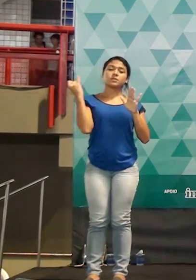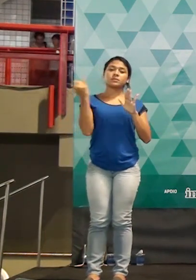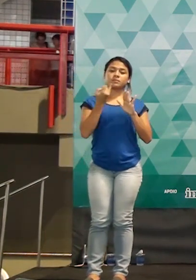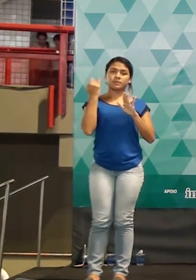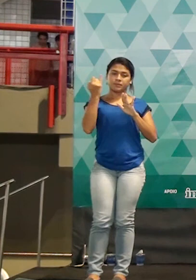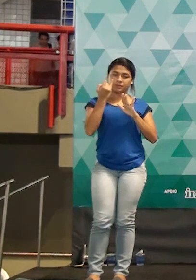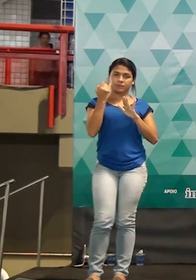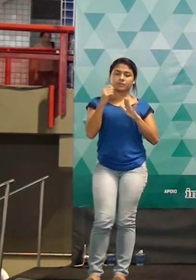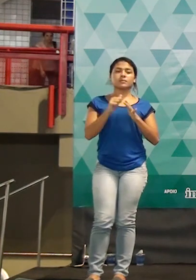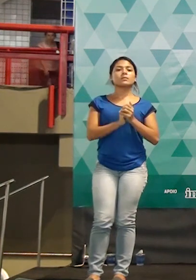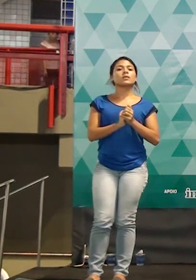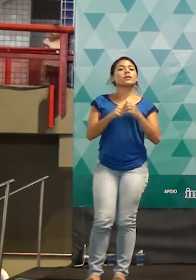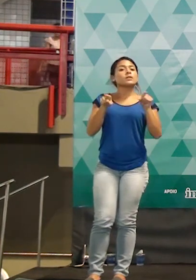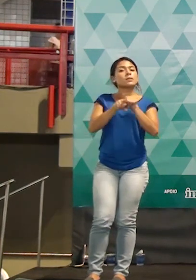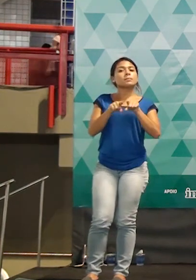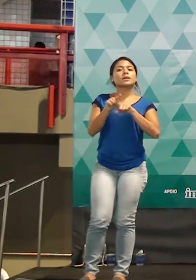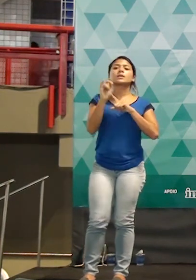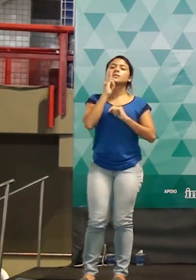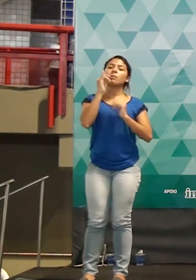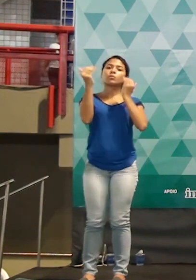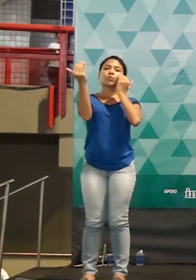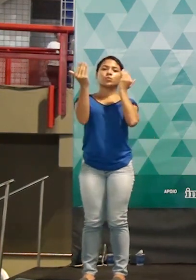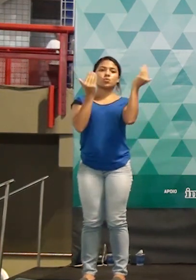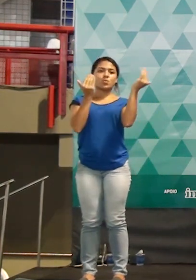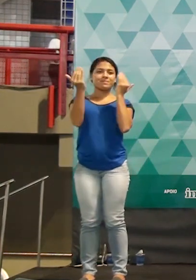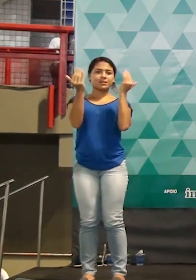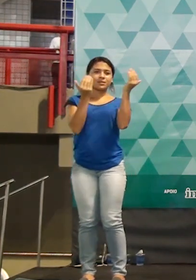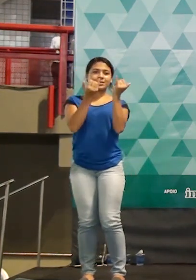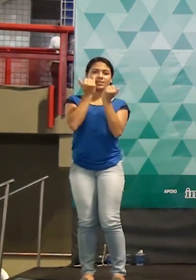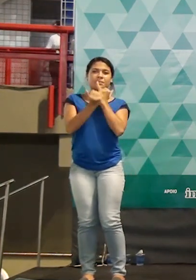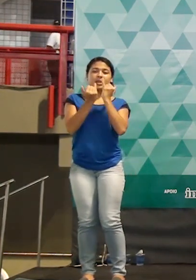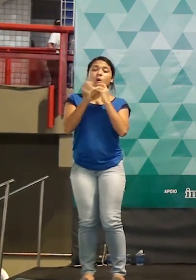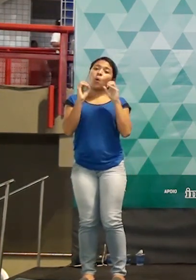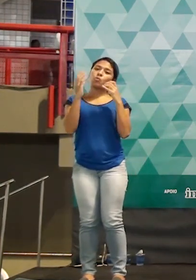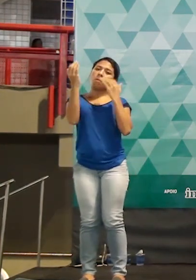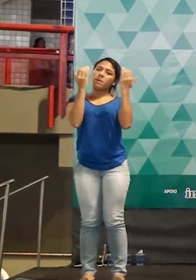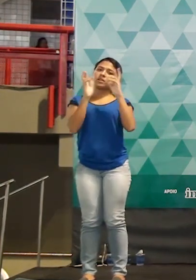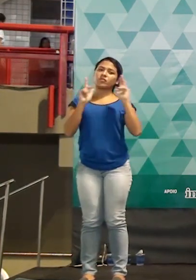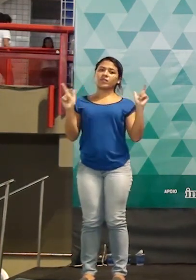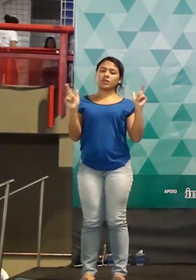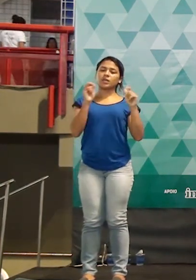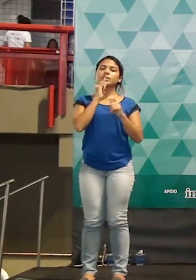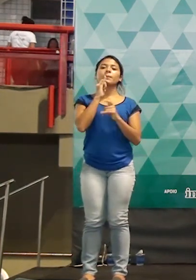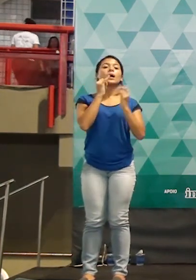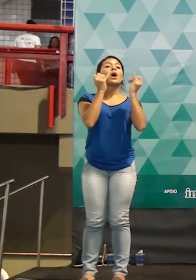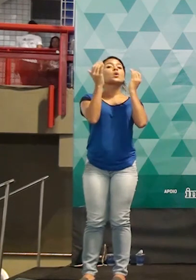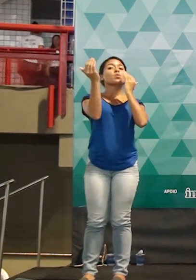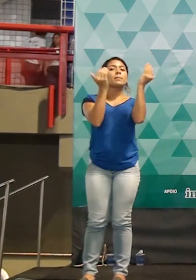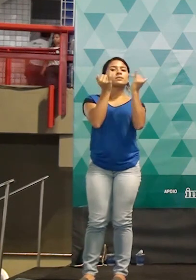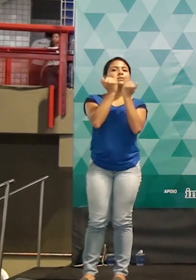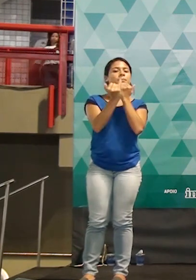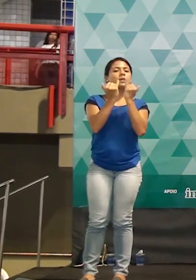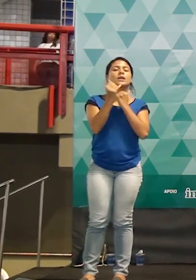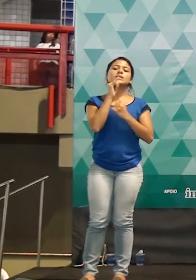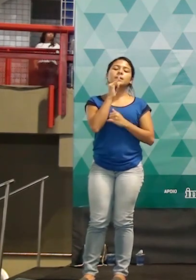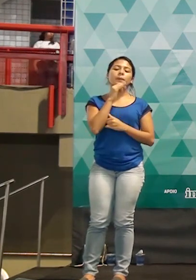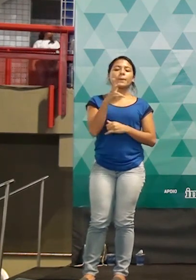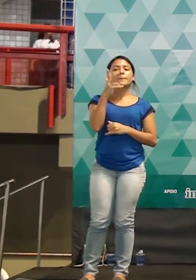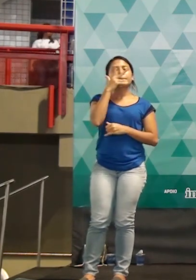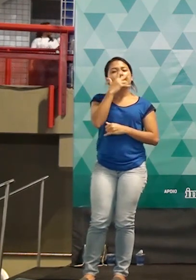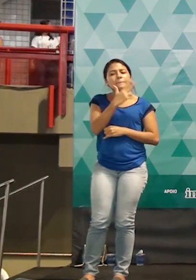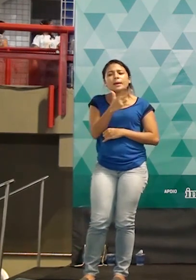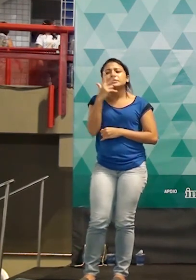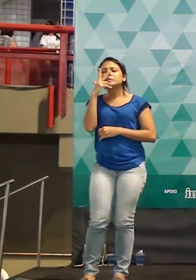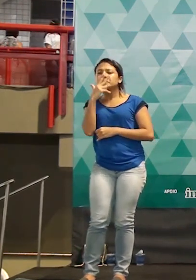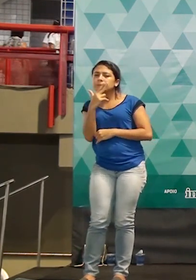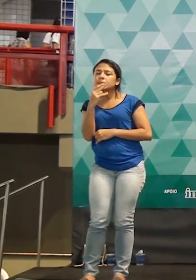por semelhança ou por contraste. Comparação por semelhança é quando eu comparo realidades parecidas. Por exemplo, quando